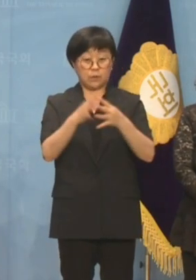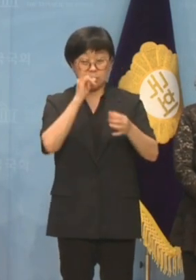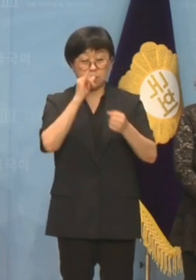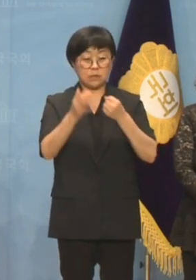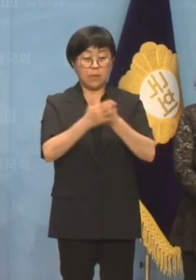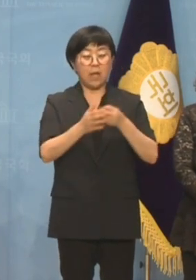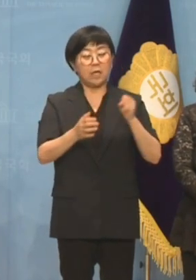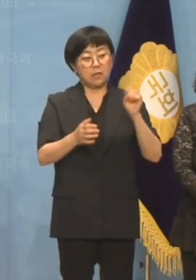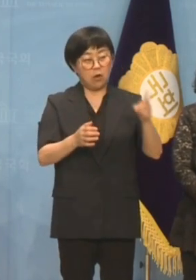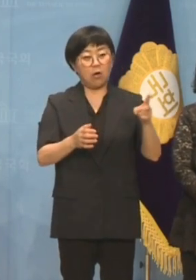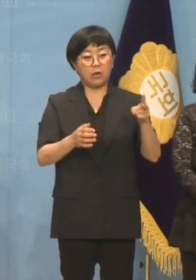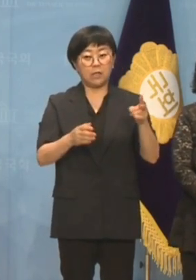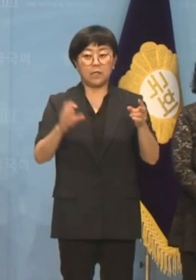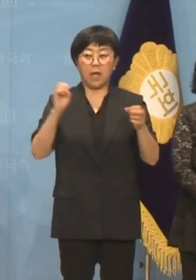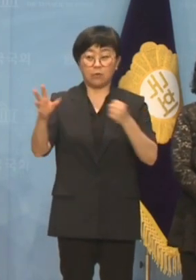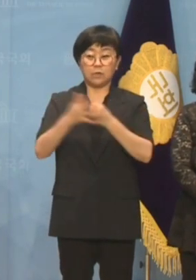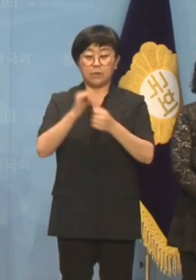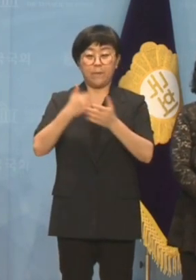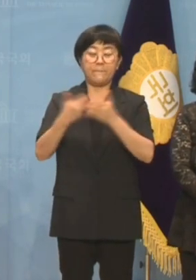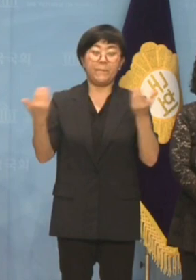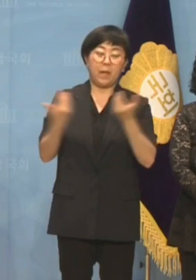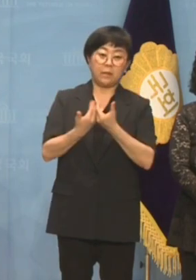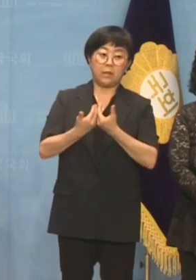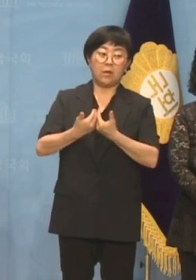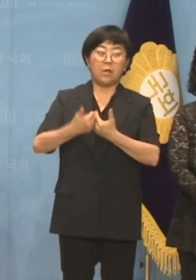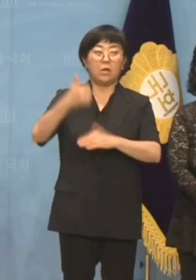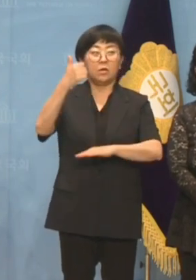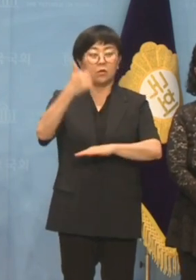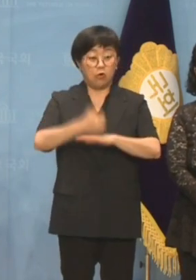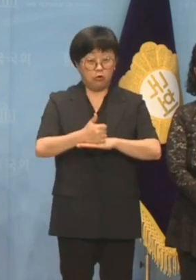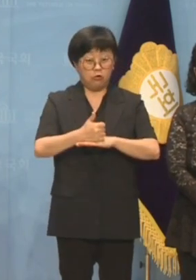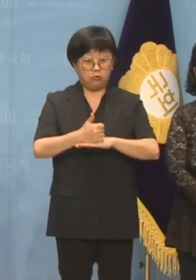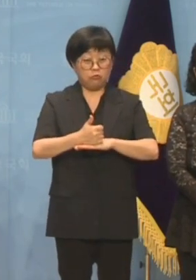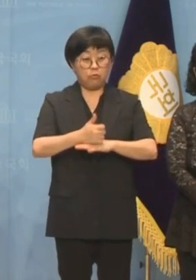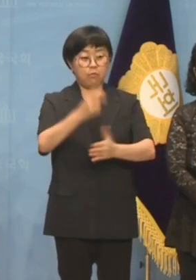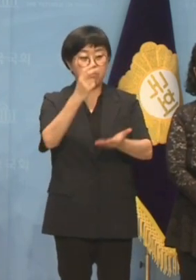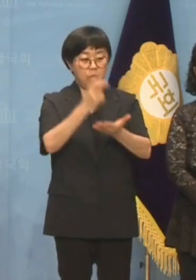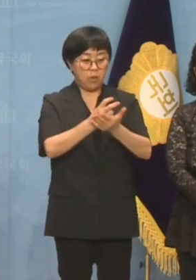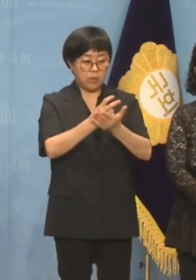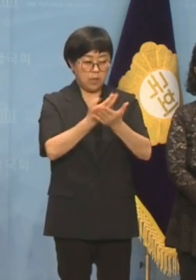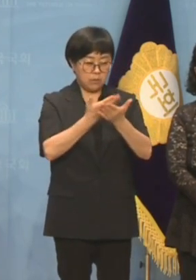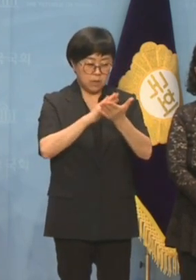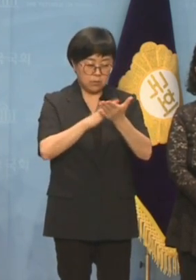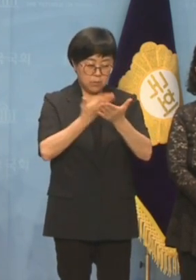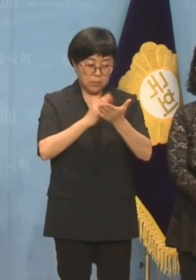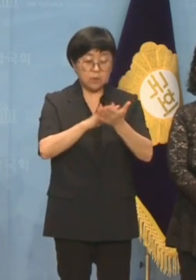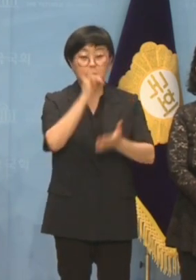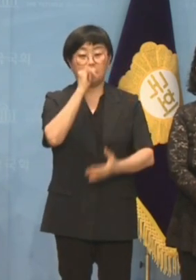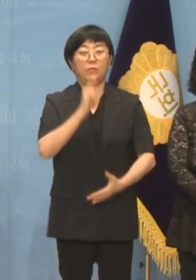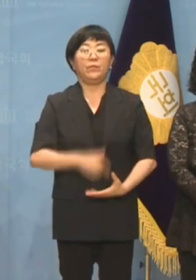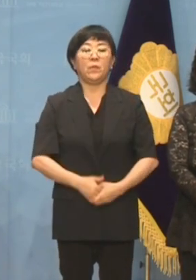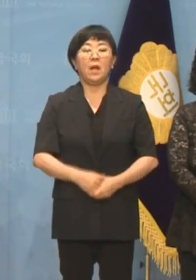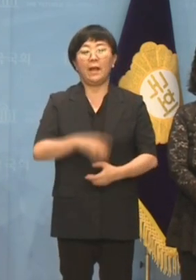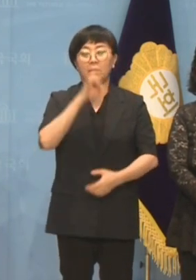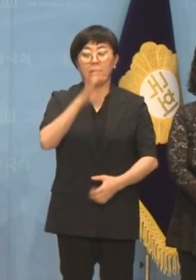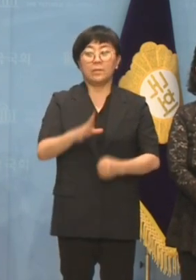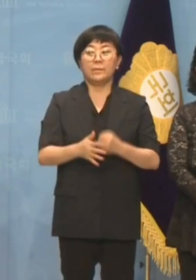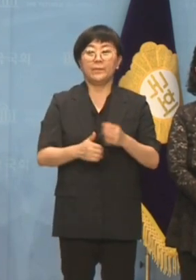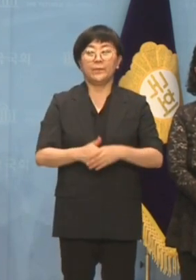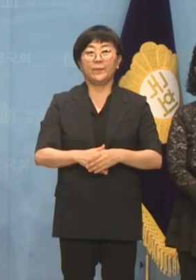일부 야당의 반대로 인해 결국 누더기법으로 전락하고 말았으며 이로